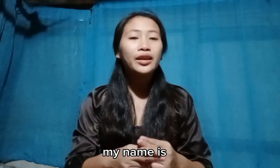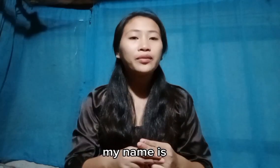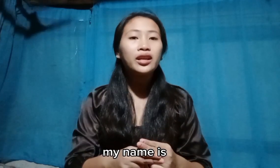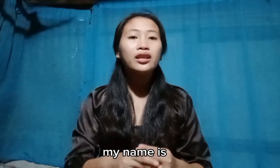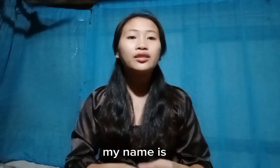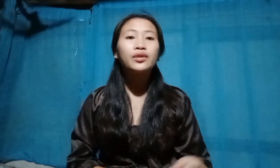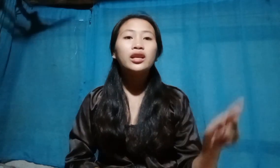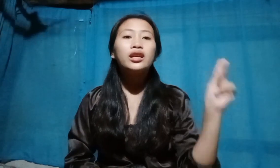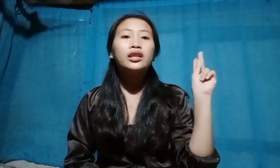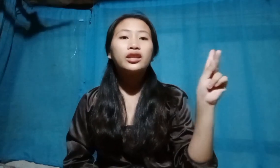name is